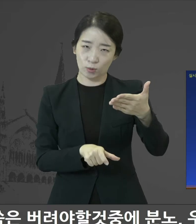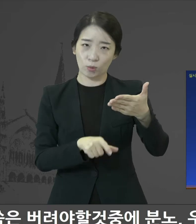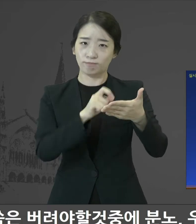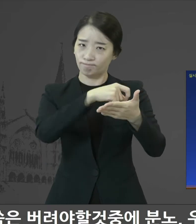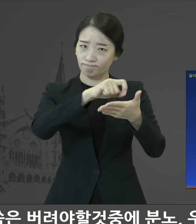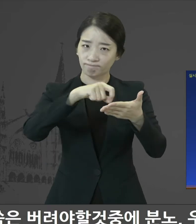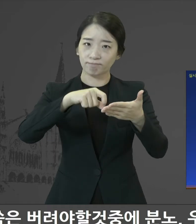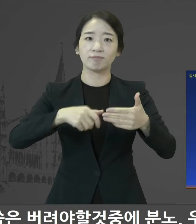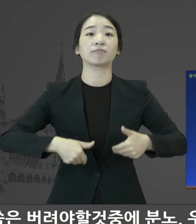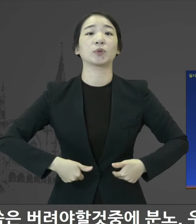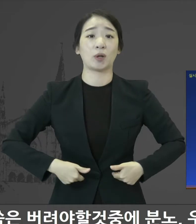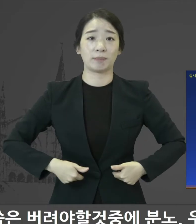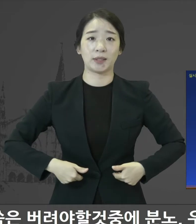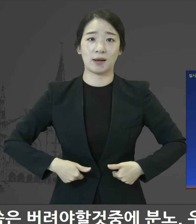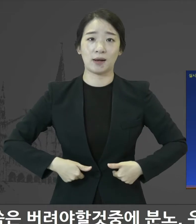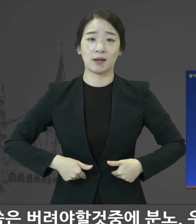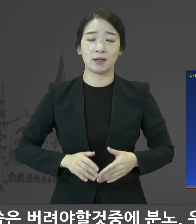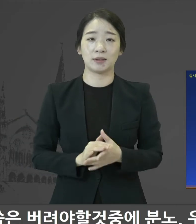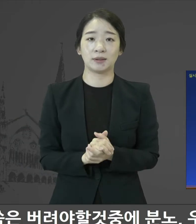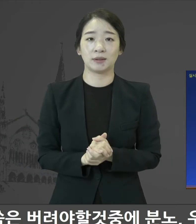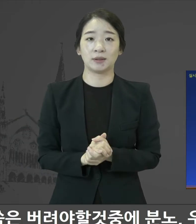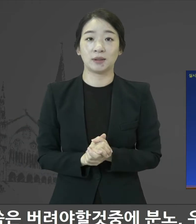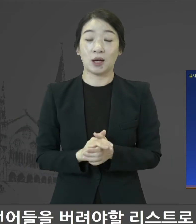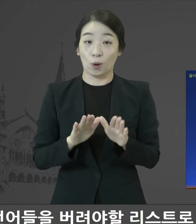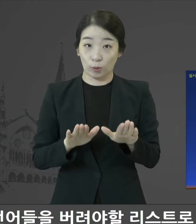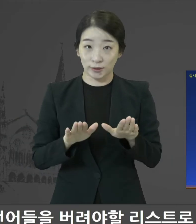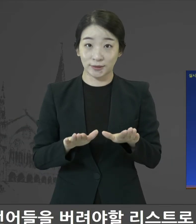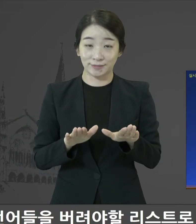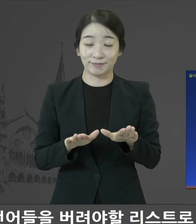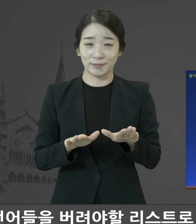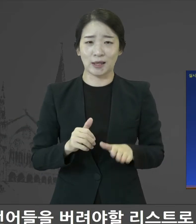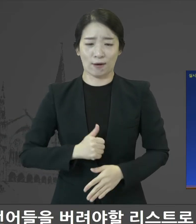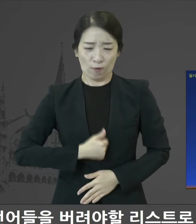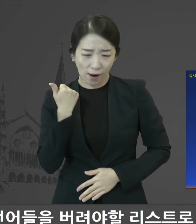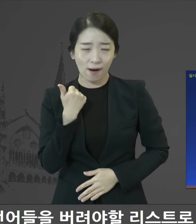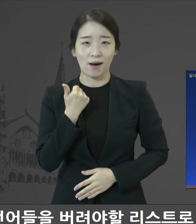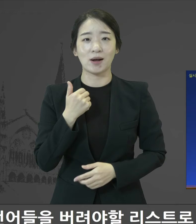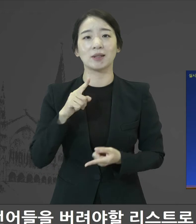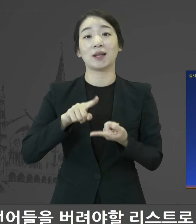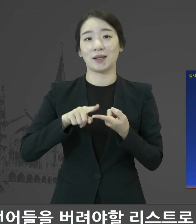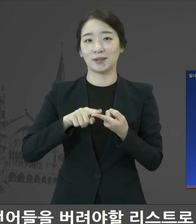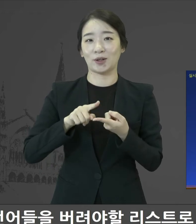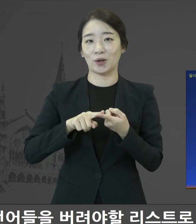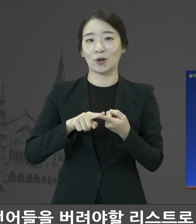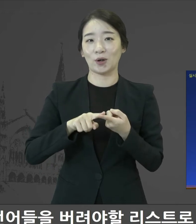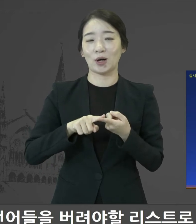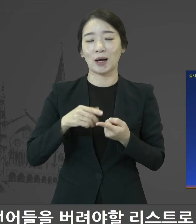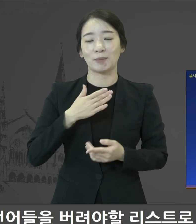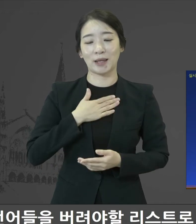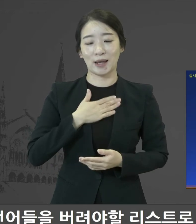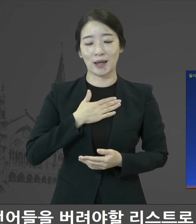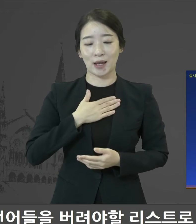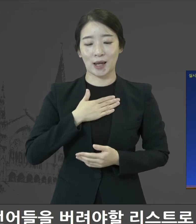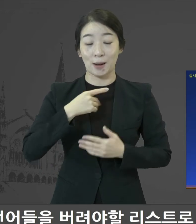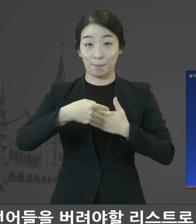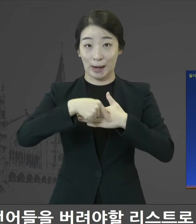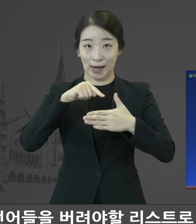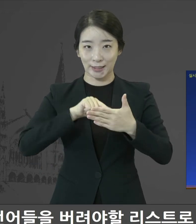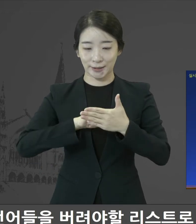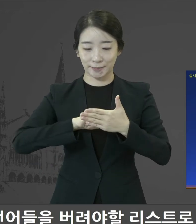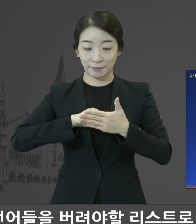이렇게 교훈을 합니다. 오늘은 그래서 이 부분에 우리의 마음을 드려보려고 합니다.